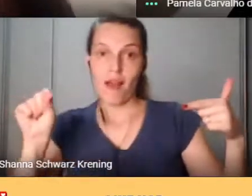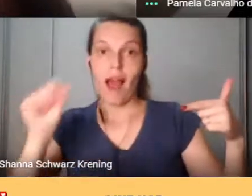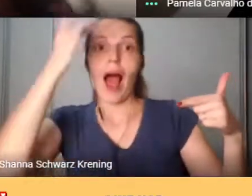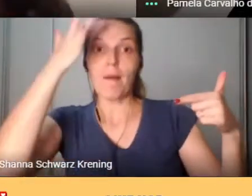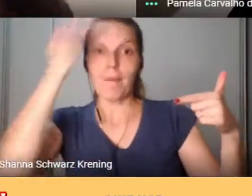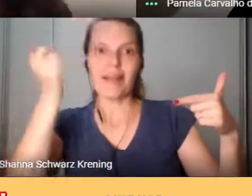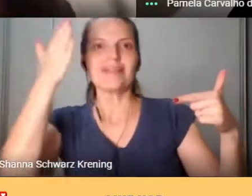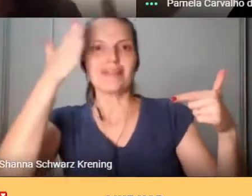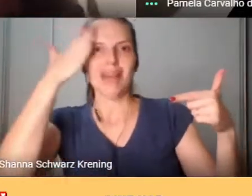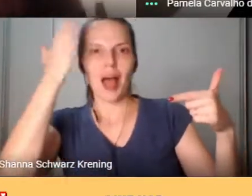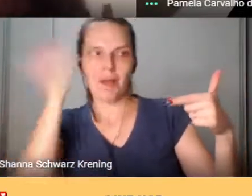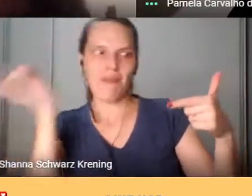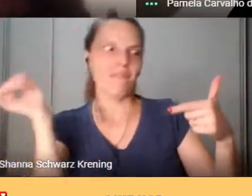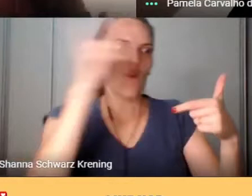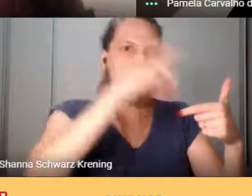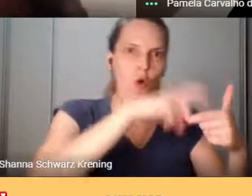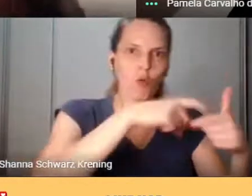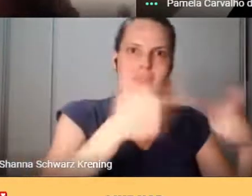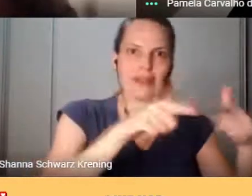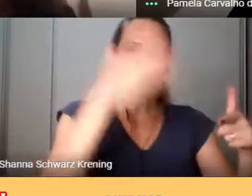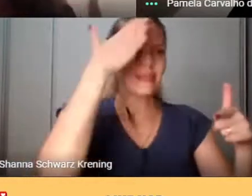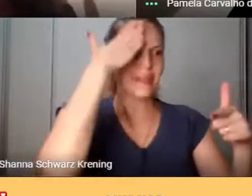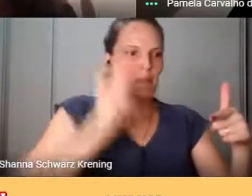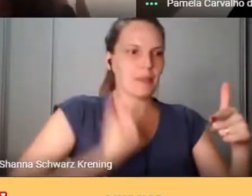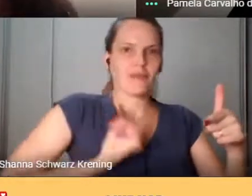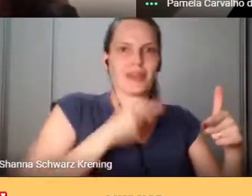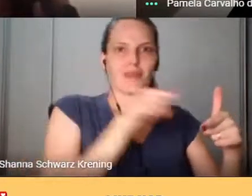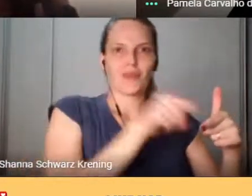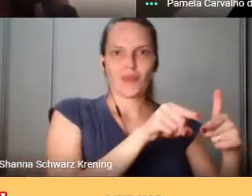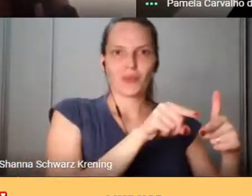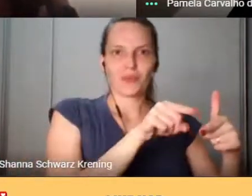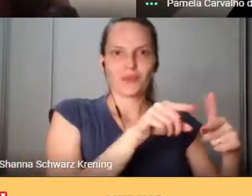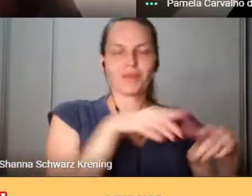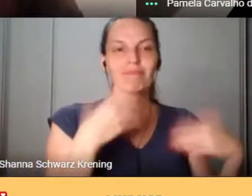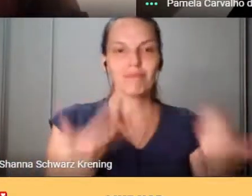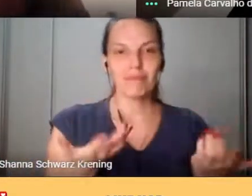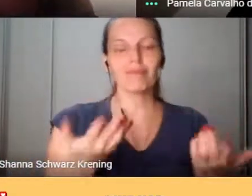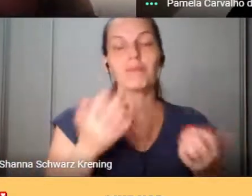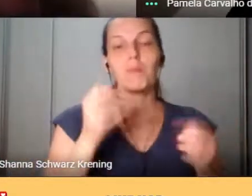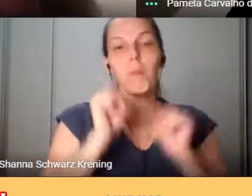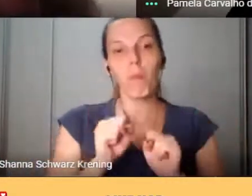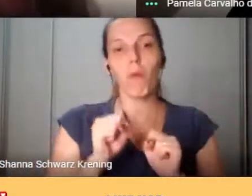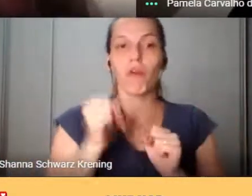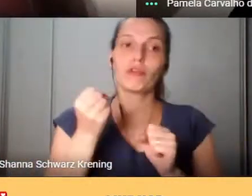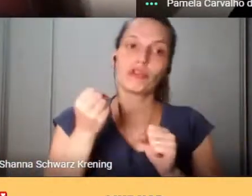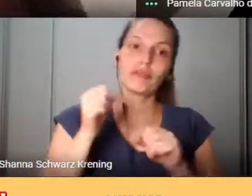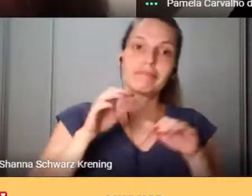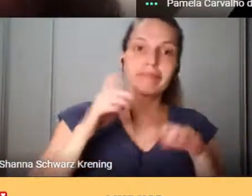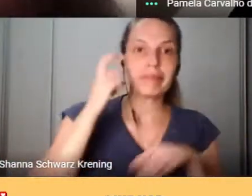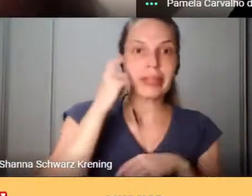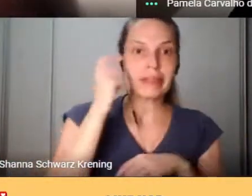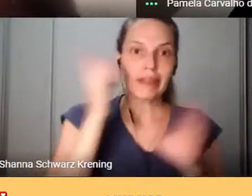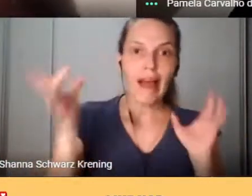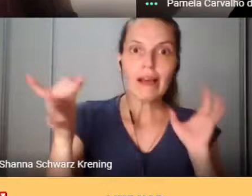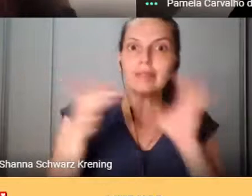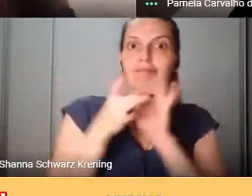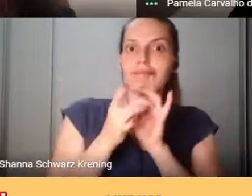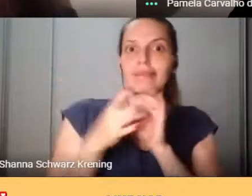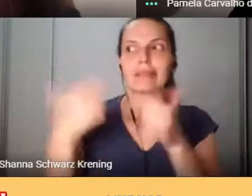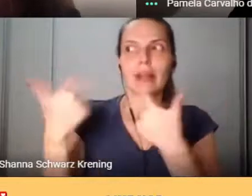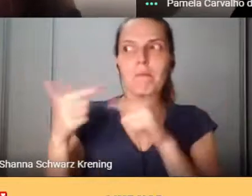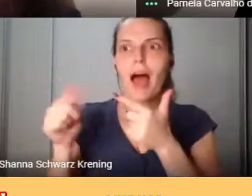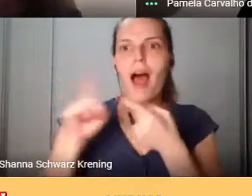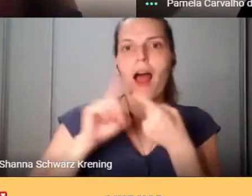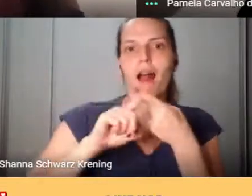também pode ser levado em alguns âmbitos para o nosso trabalho, para o nosso estudo, né? E para